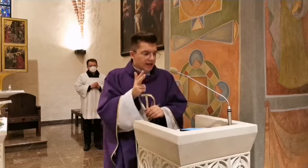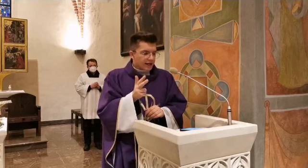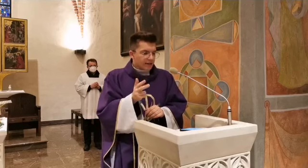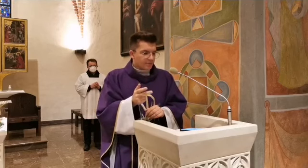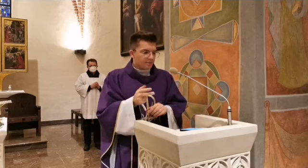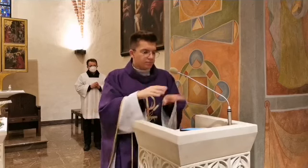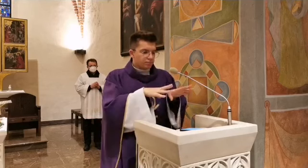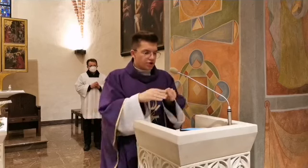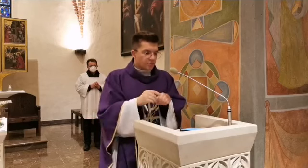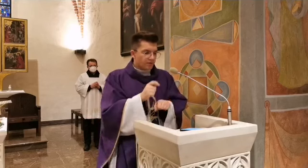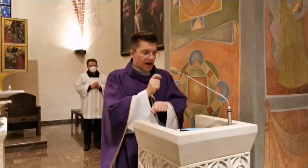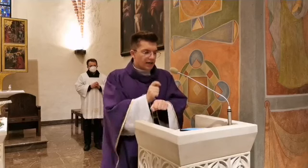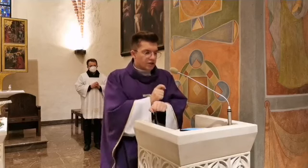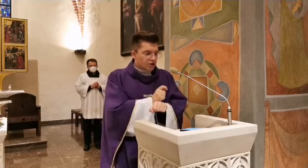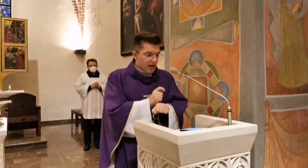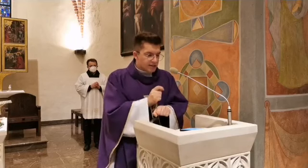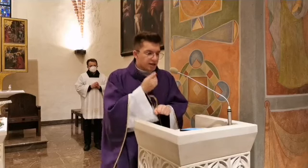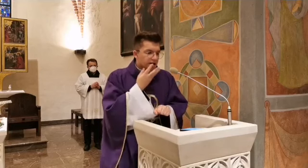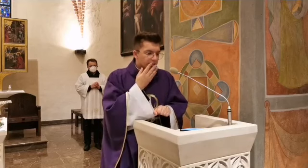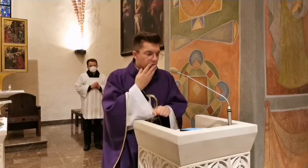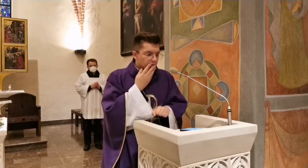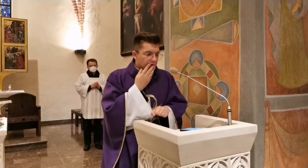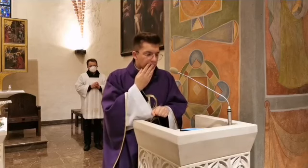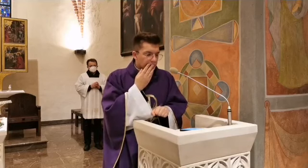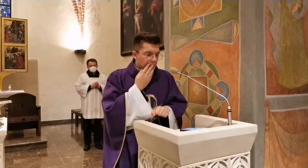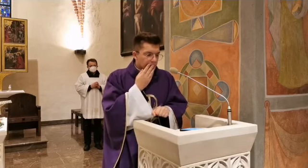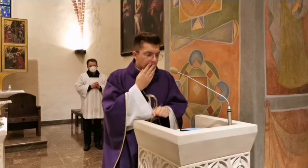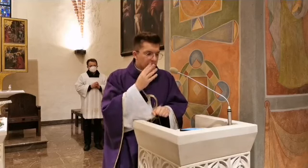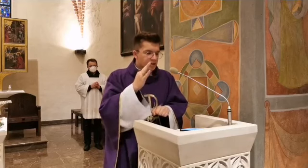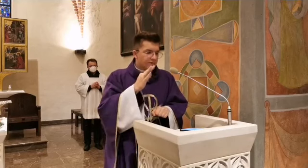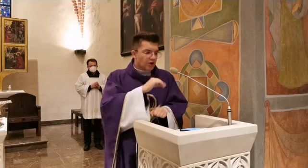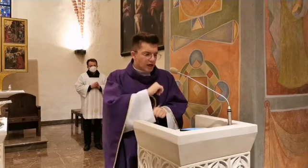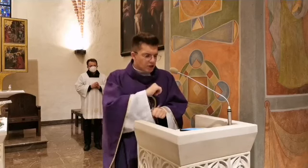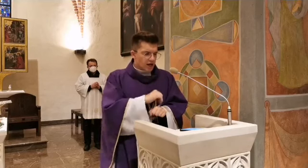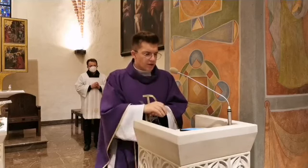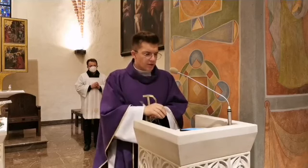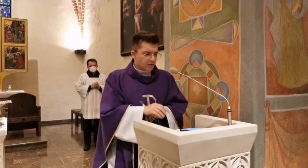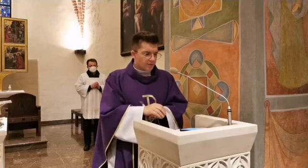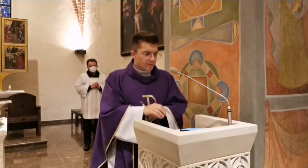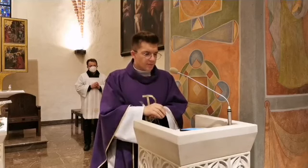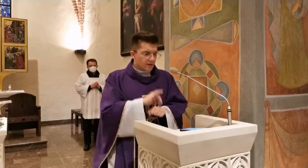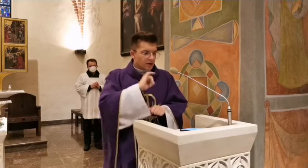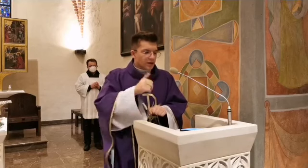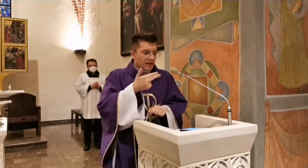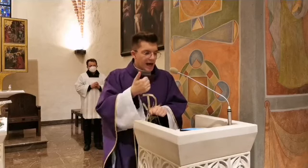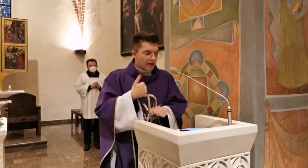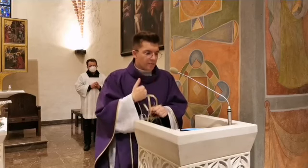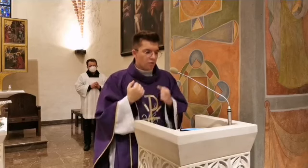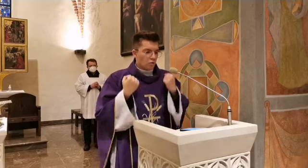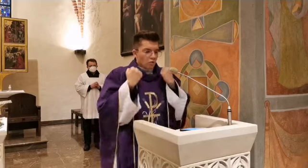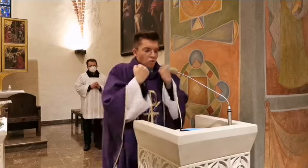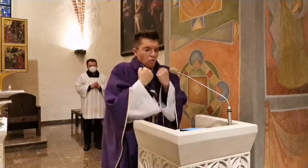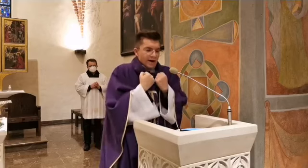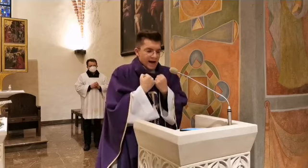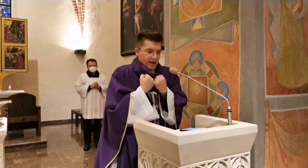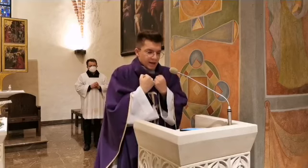A kiedy przyjmowali chrzest, mówili swoje grzechy. Jan